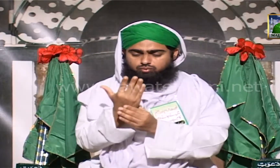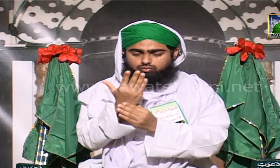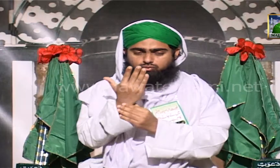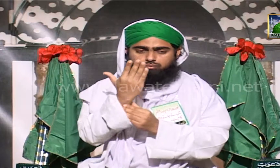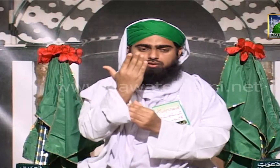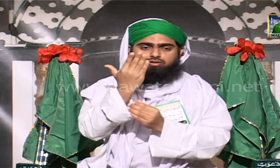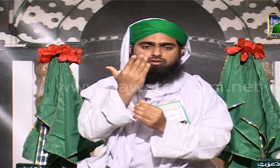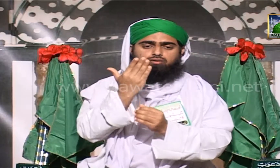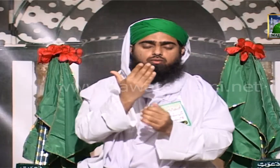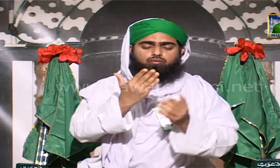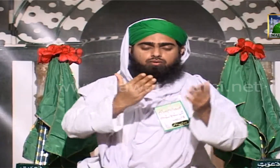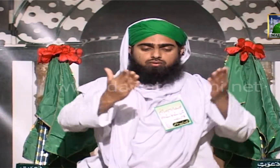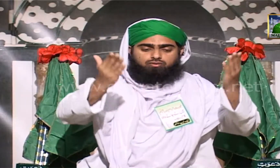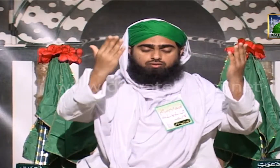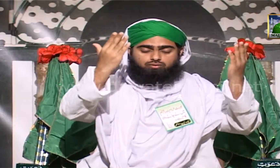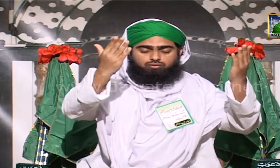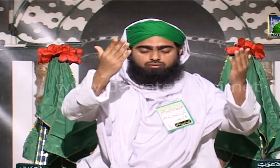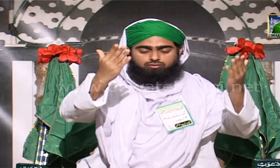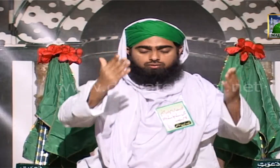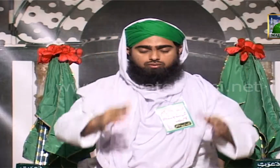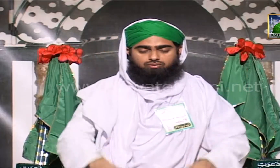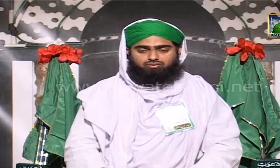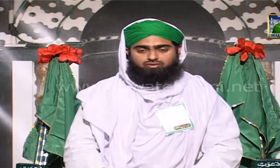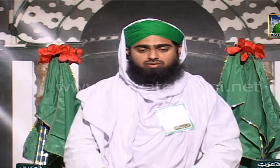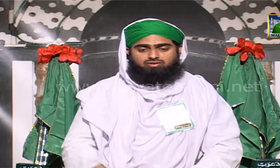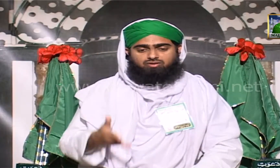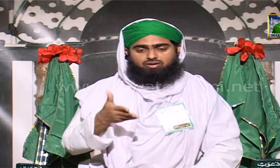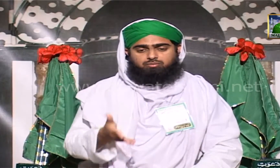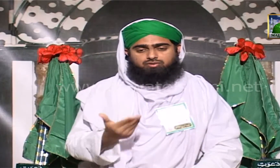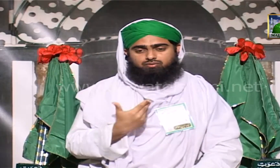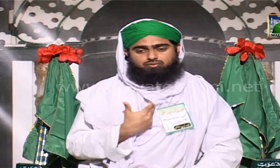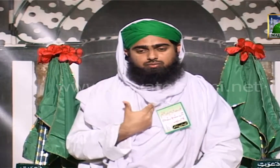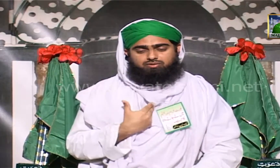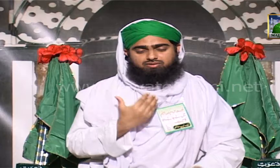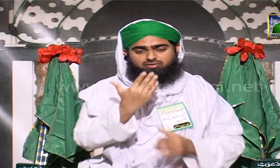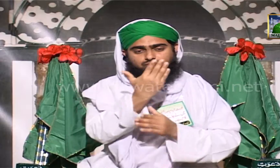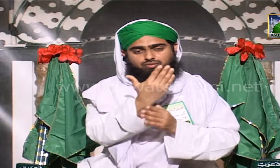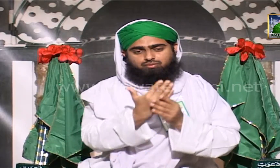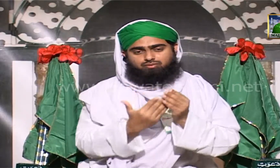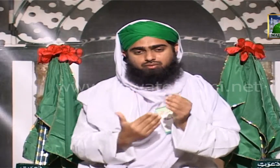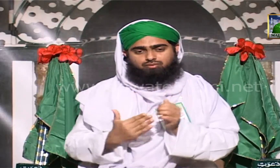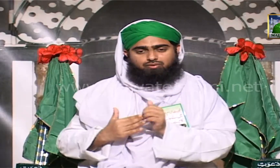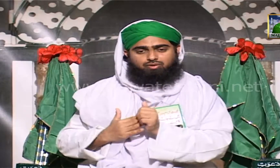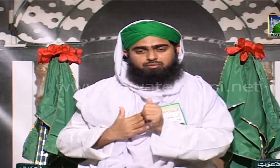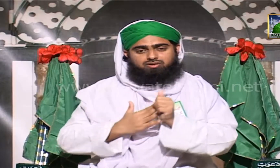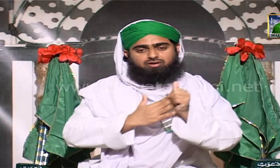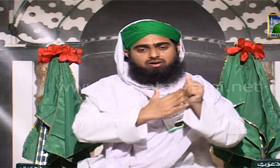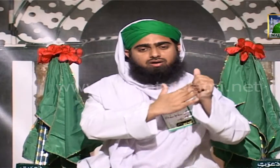تو ڈوبے ہو، اور اب ڈوب تو